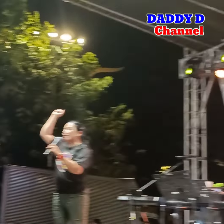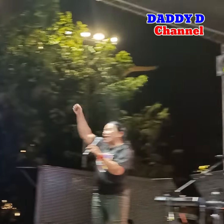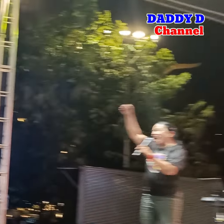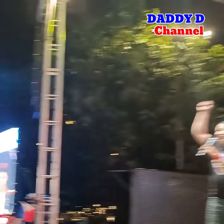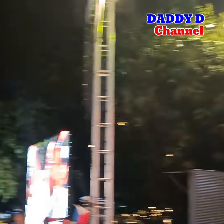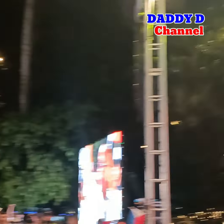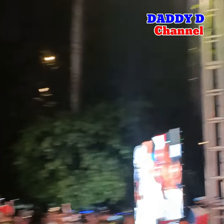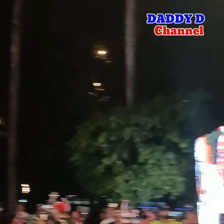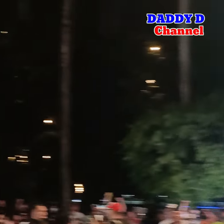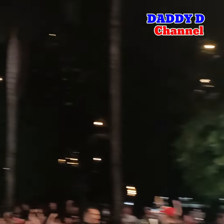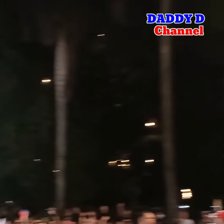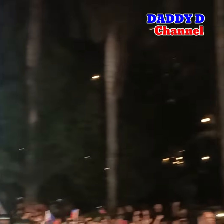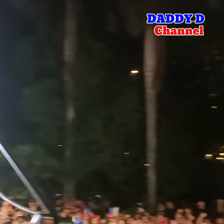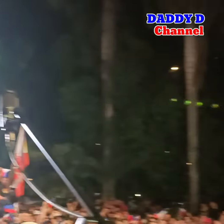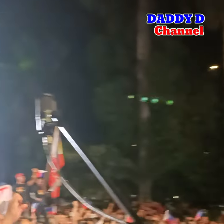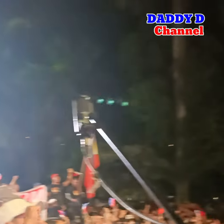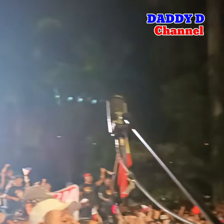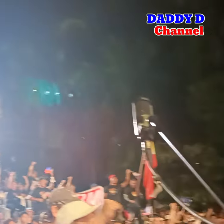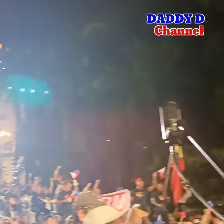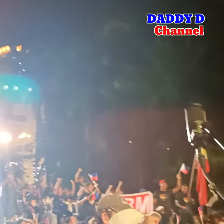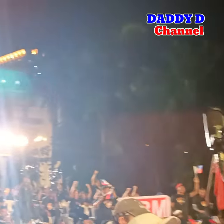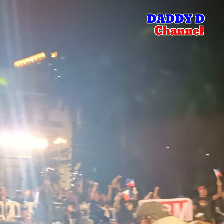Maisog! Maisog!